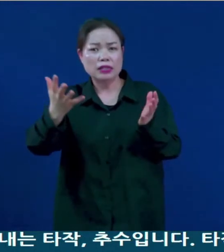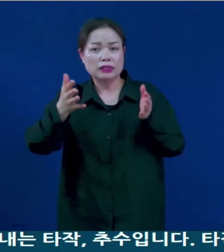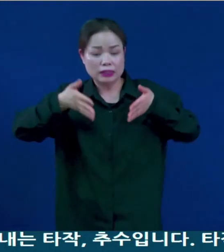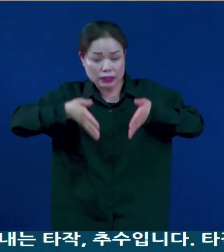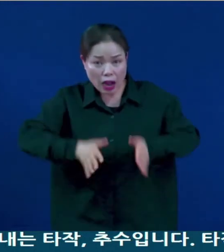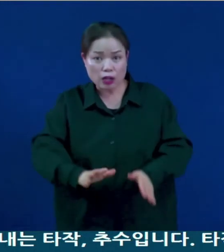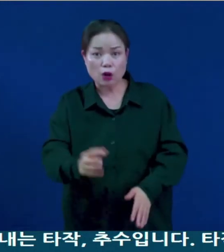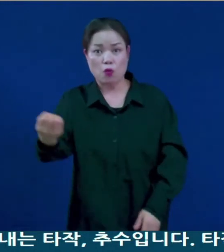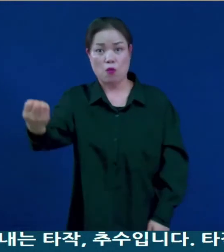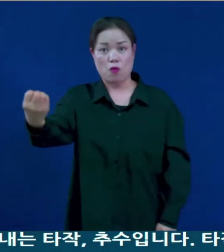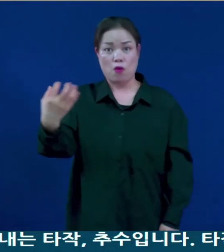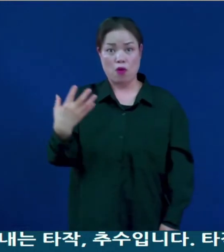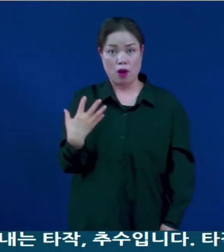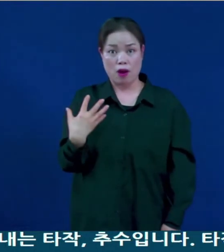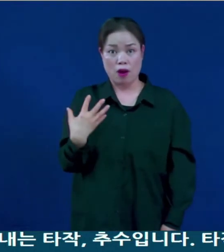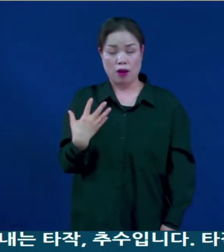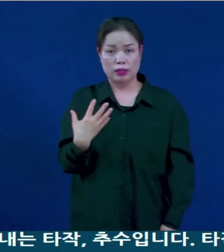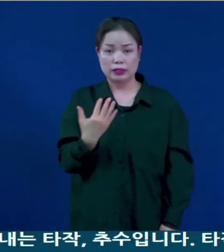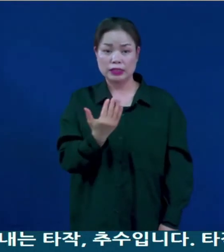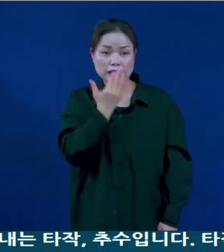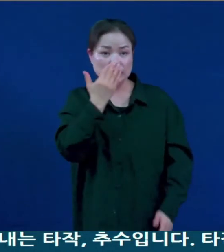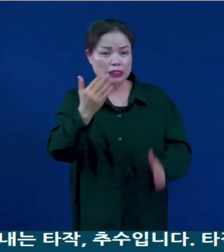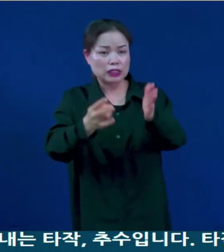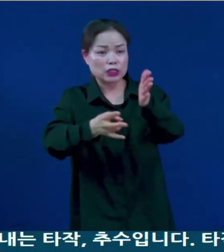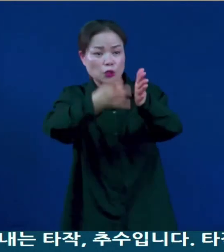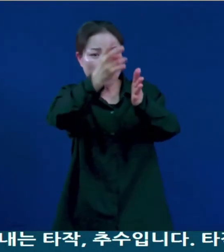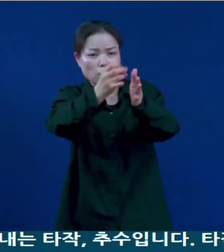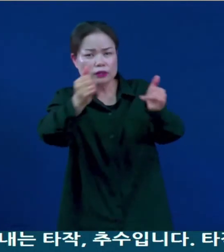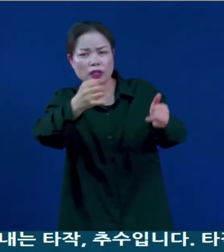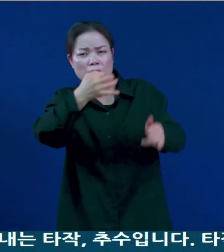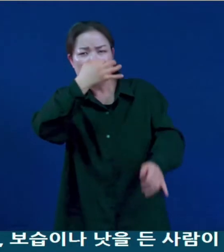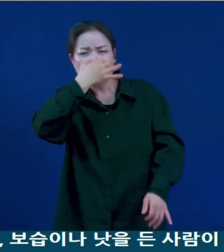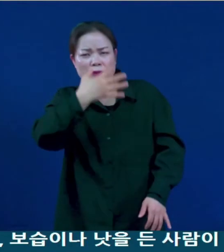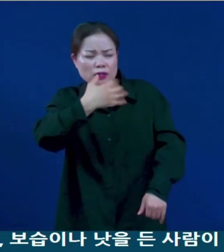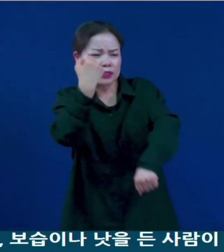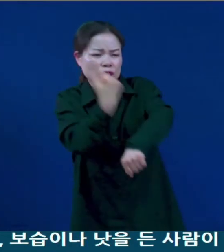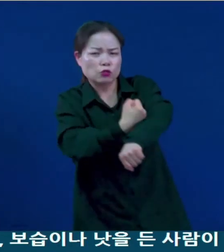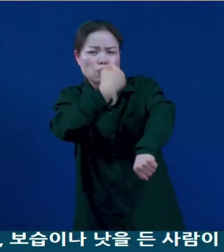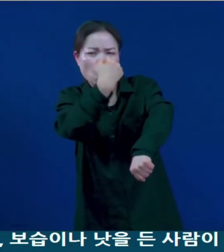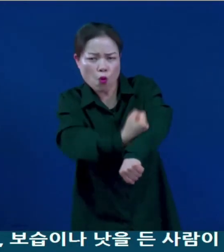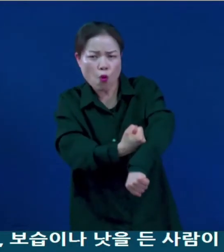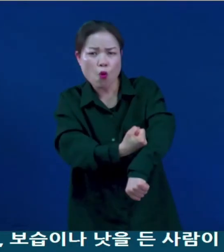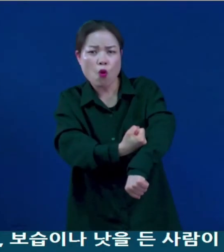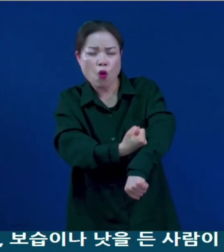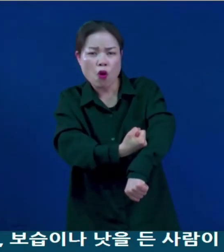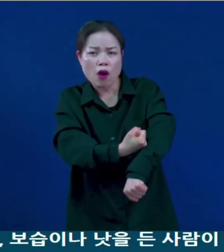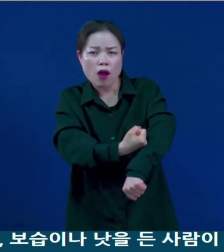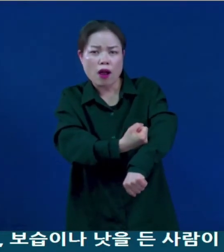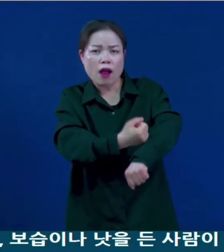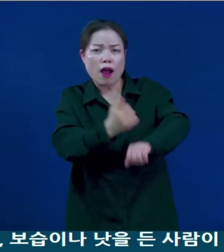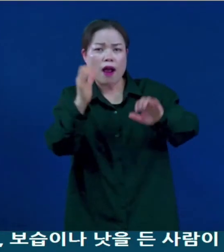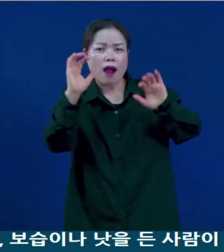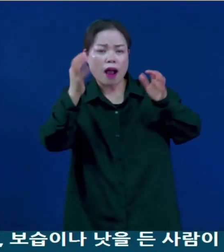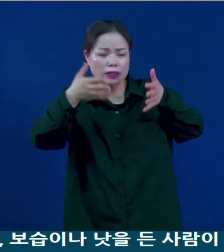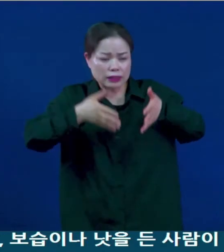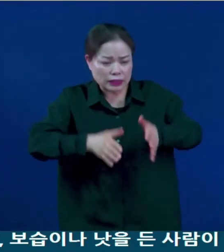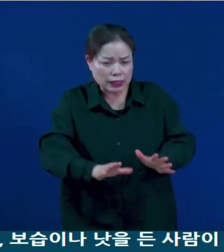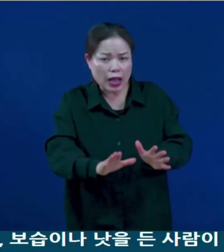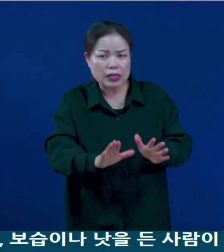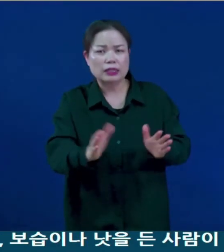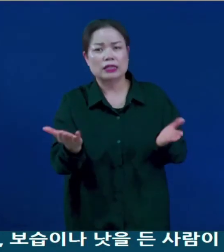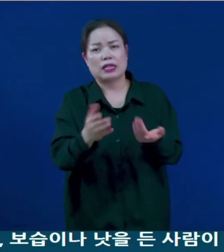하십니다. 이 시온의 사람들이 힘들여서 수고해서 아이를 낳아야 할 그